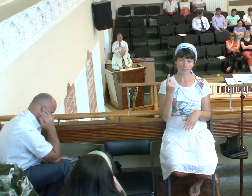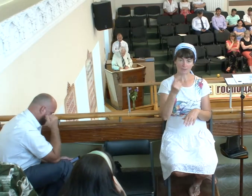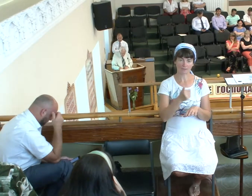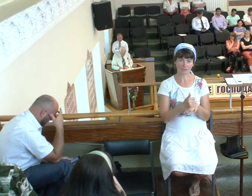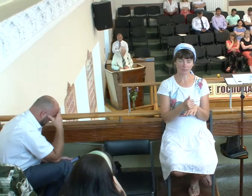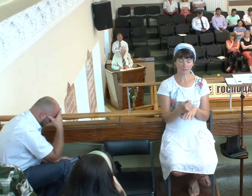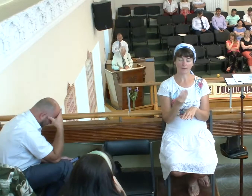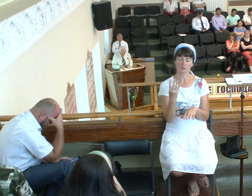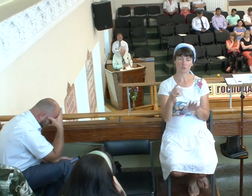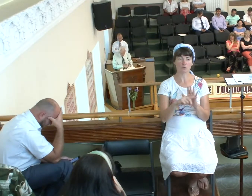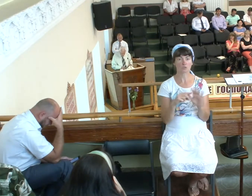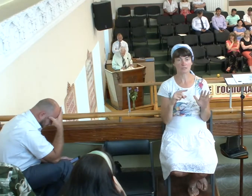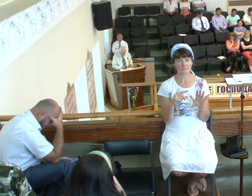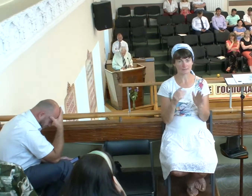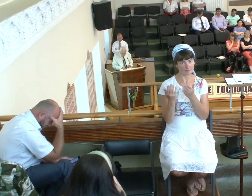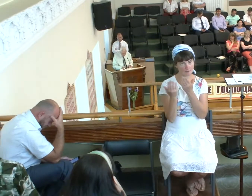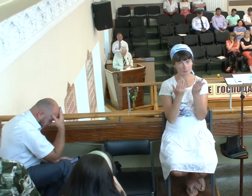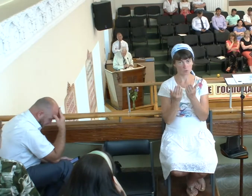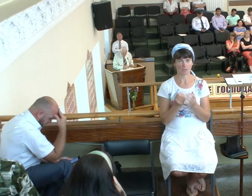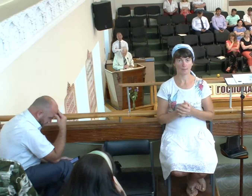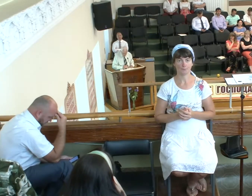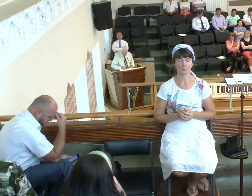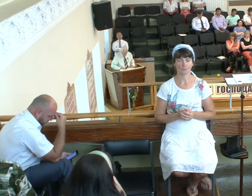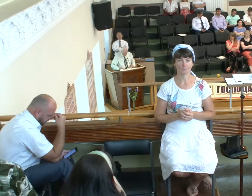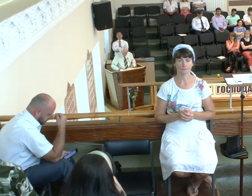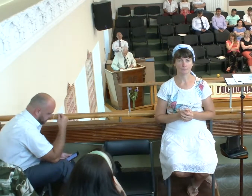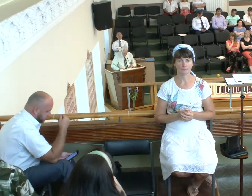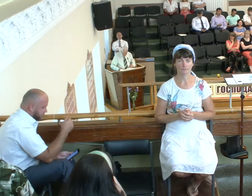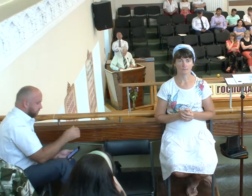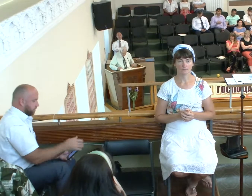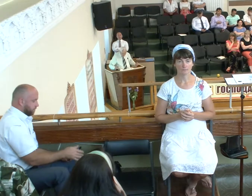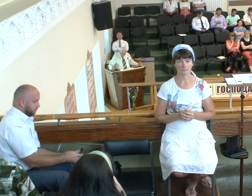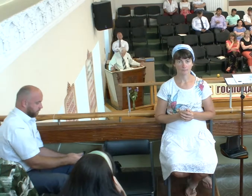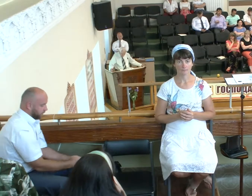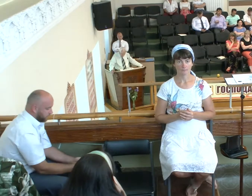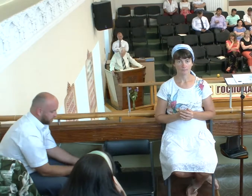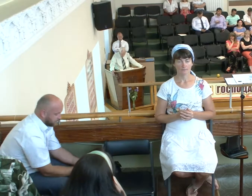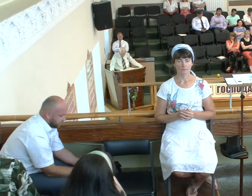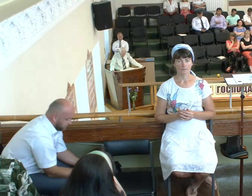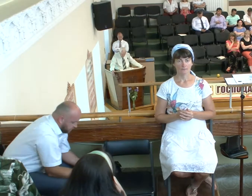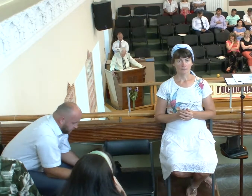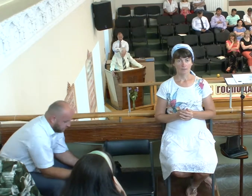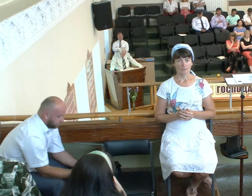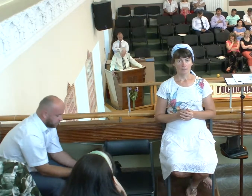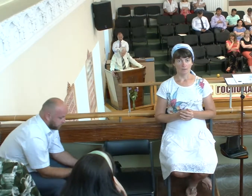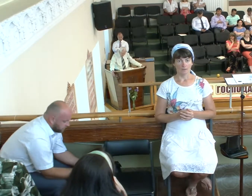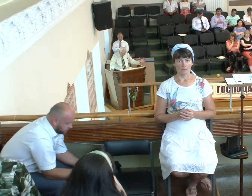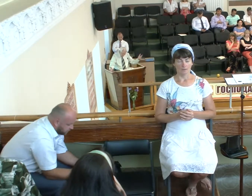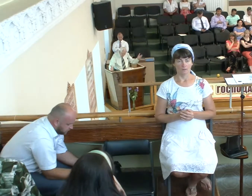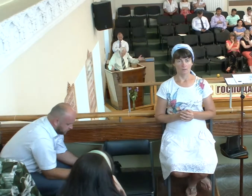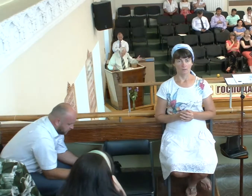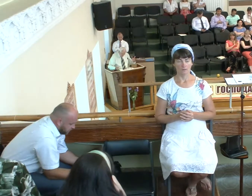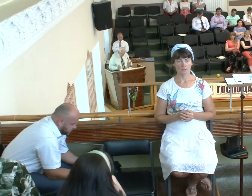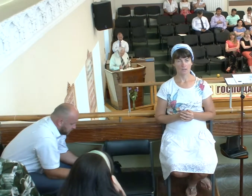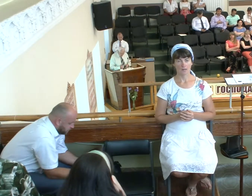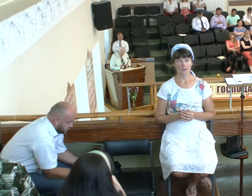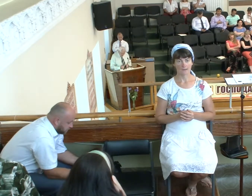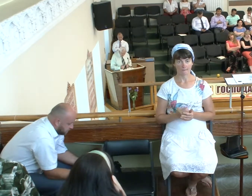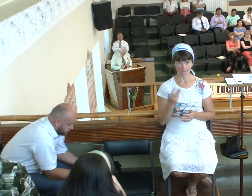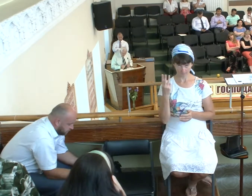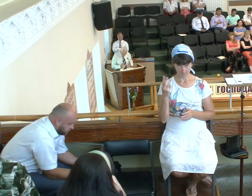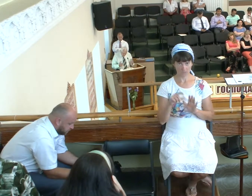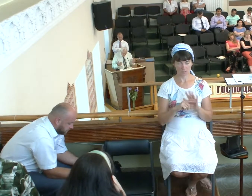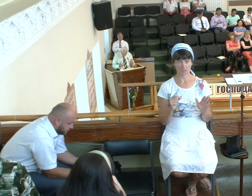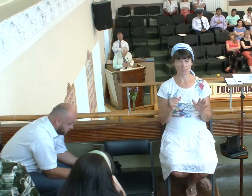мы читаем 2 послание Петра, 1 глава 4 стих. Можно 3 прочитать, и